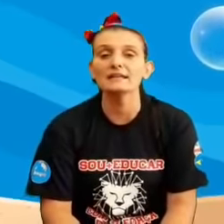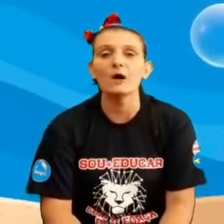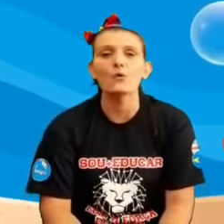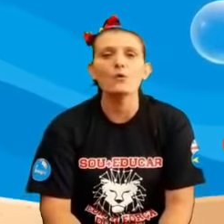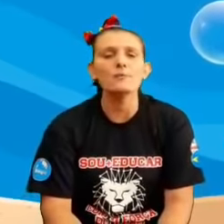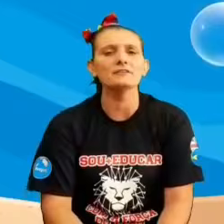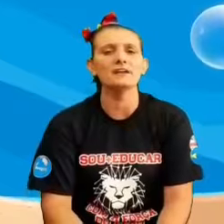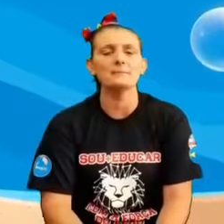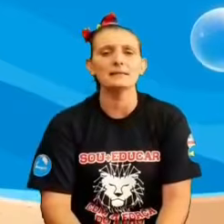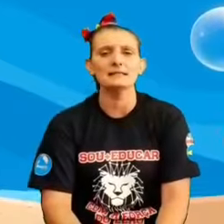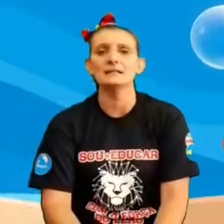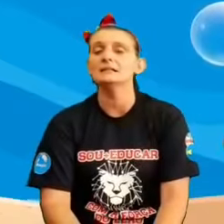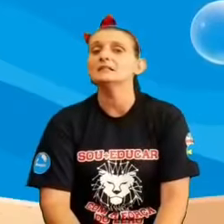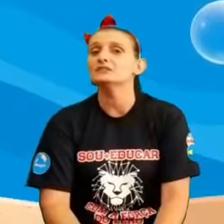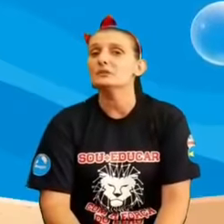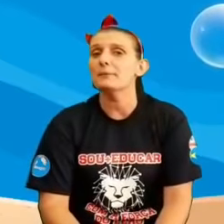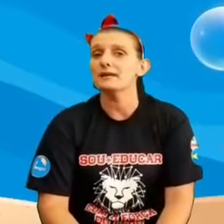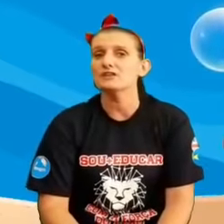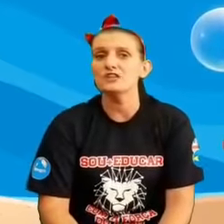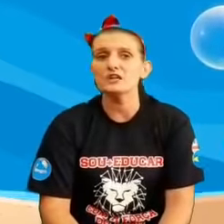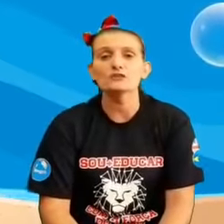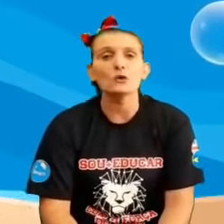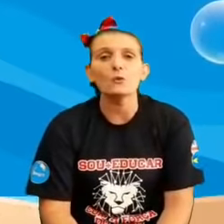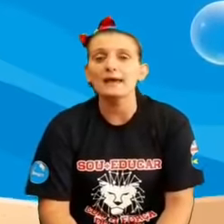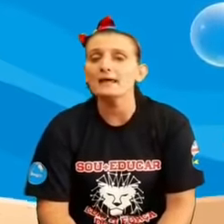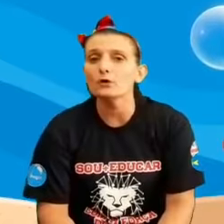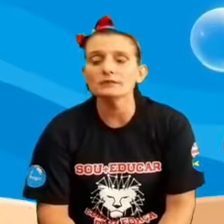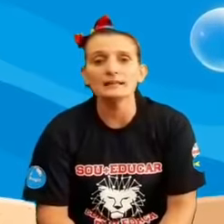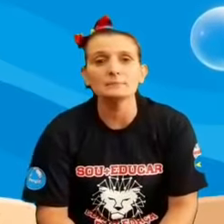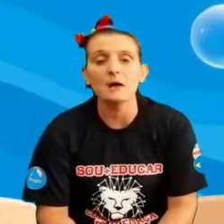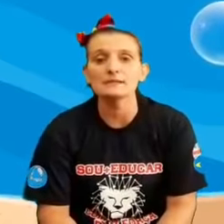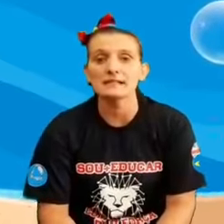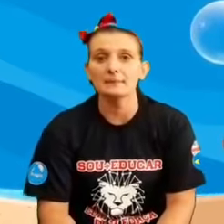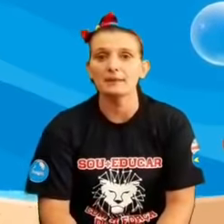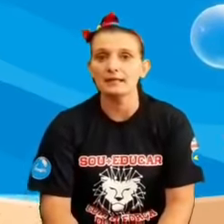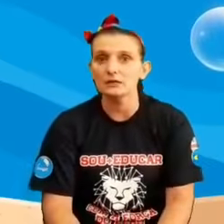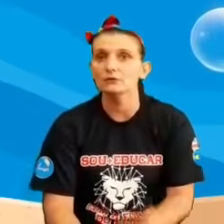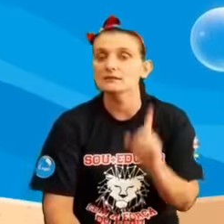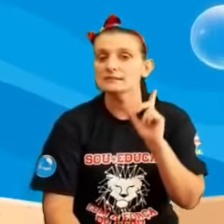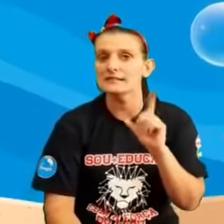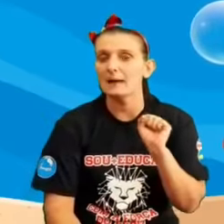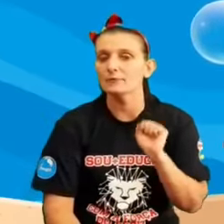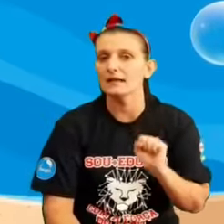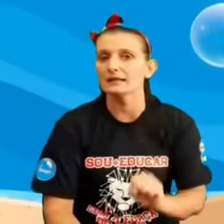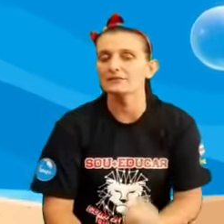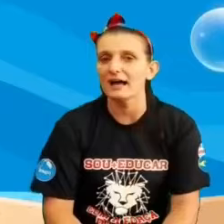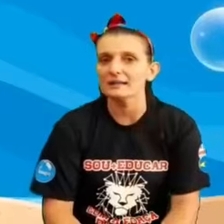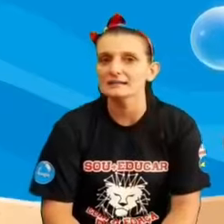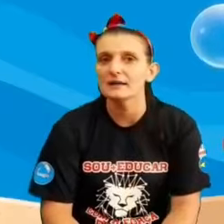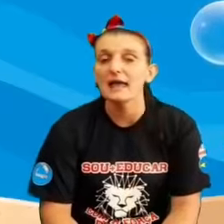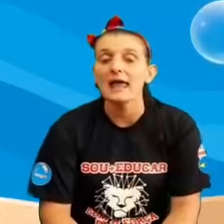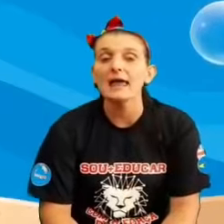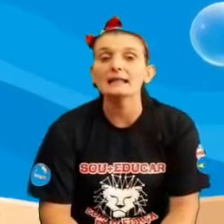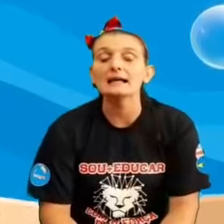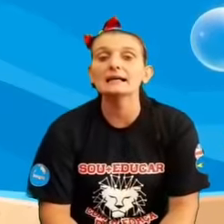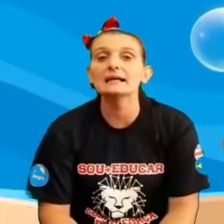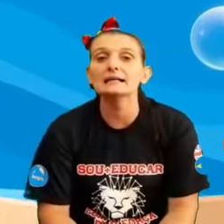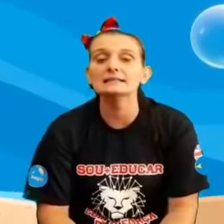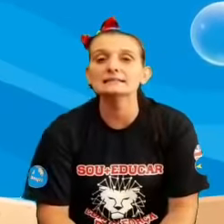que alguma família de peixinhos ou qualquer outro animal está em perigo, sabe o que ela faz? Ela